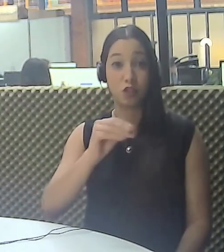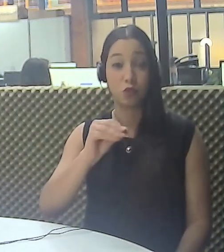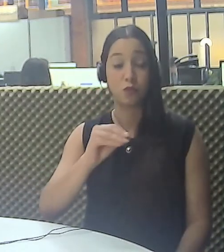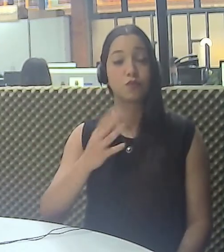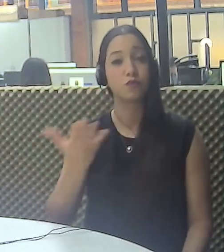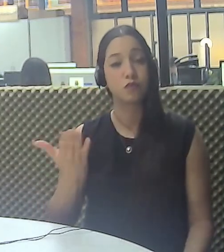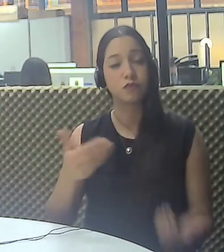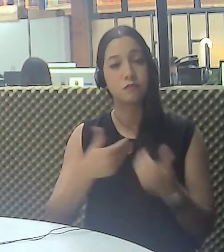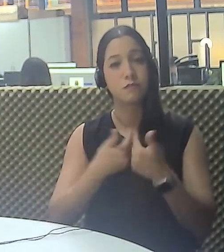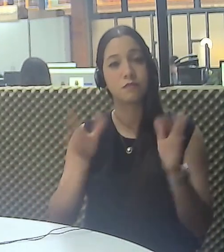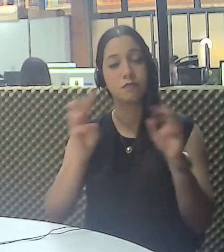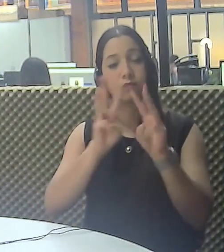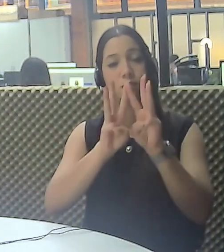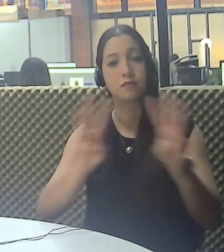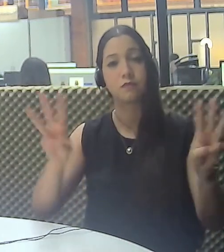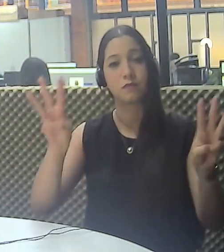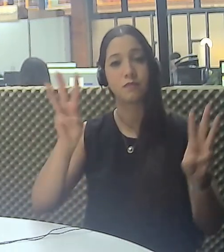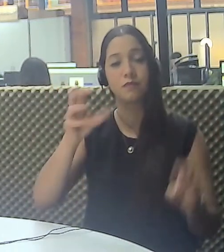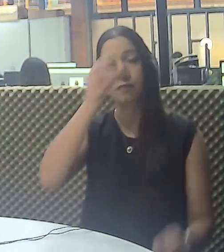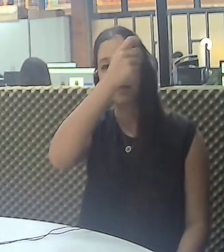o portal da Prefeitura no